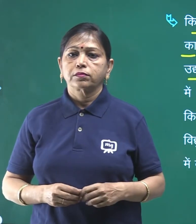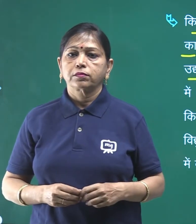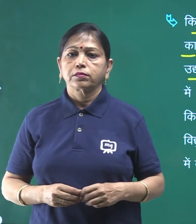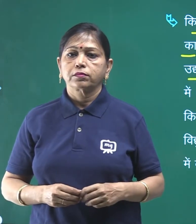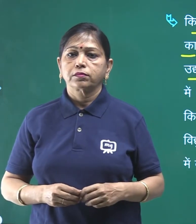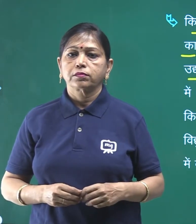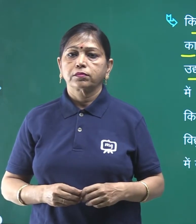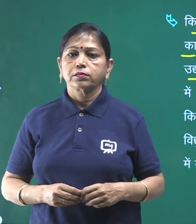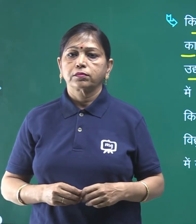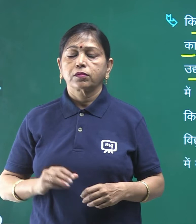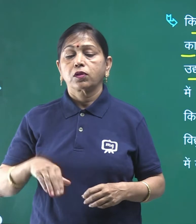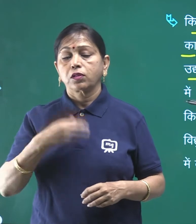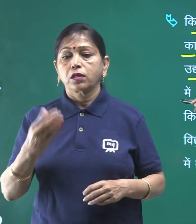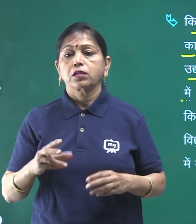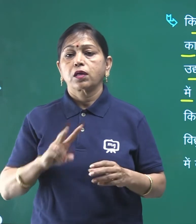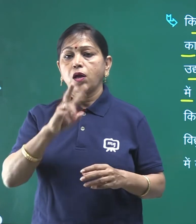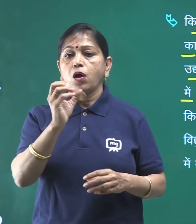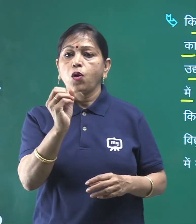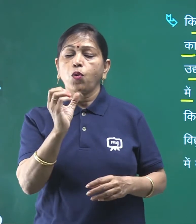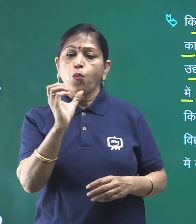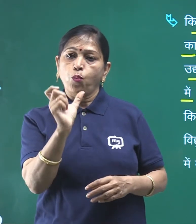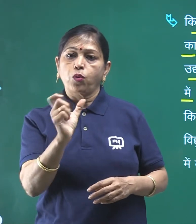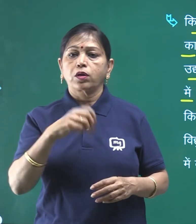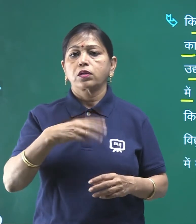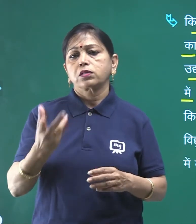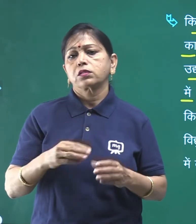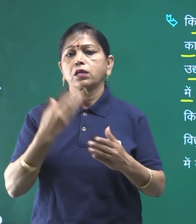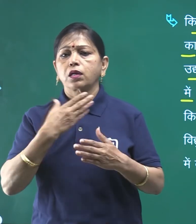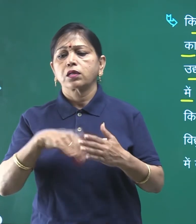तथा व्यावसायिक संस्थानों में